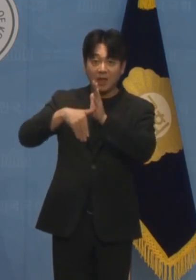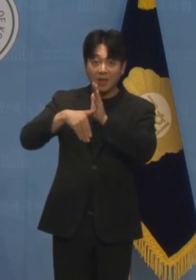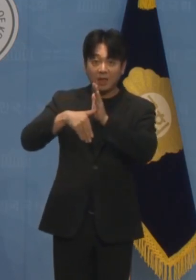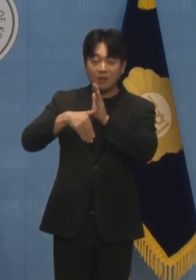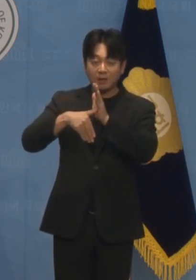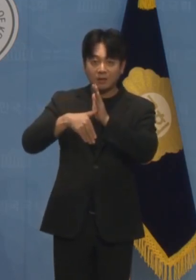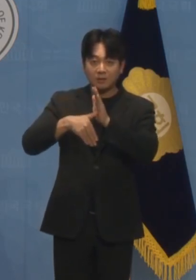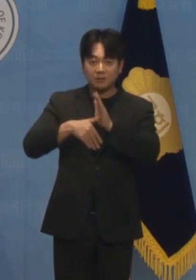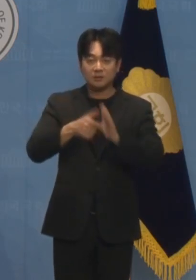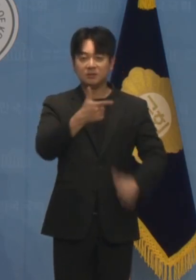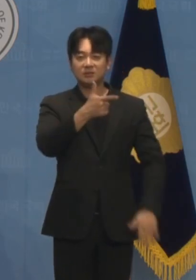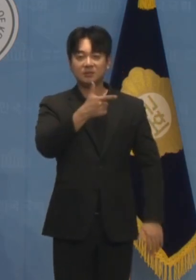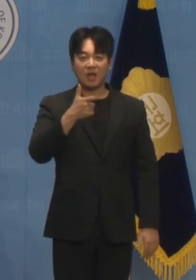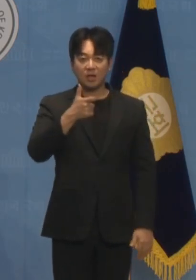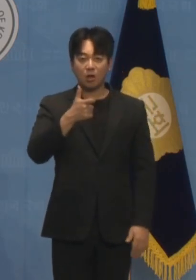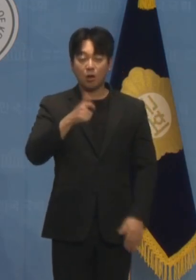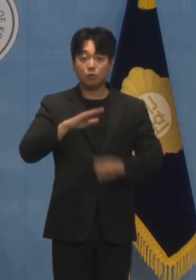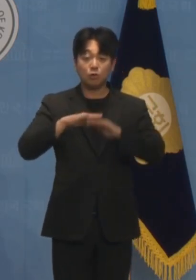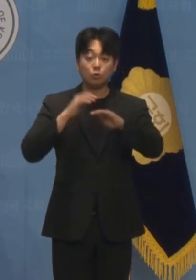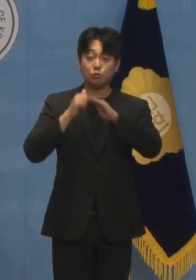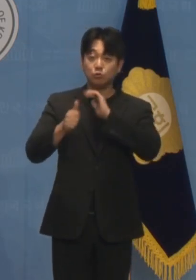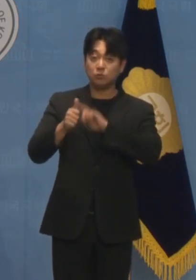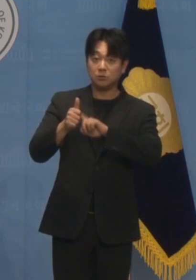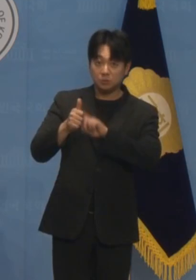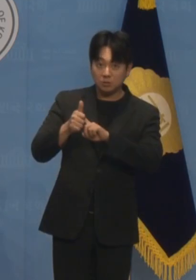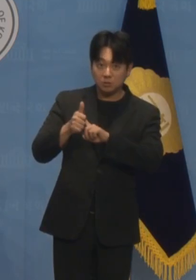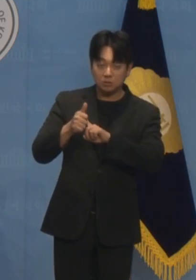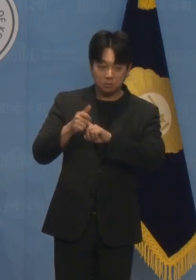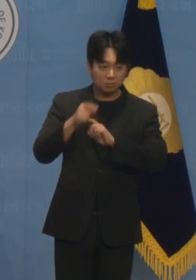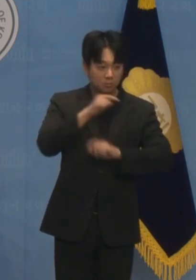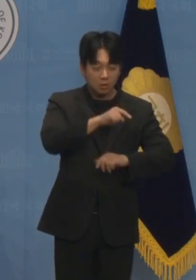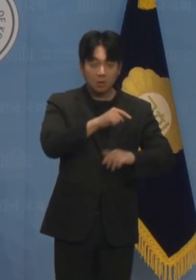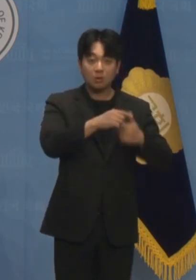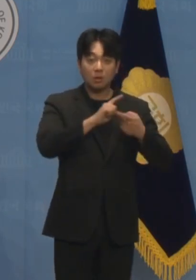아직 메달 포상금도 받지 못하고 있습니다.